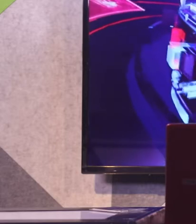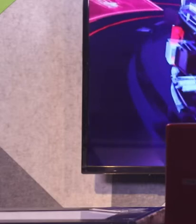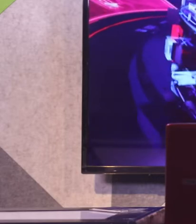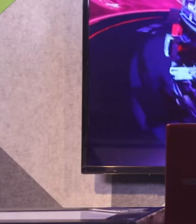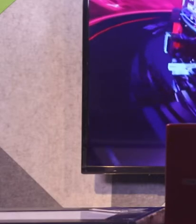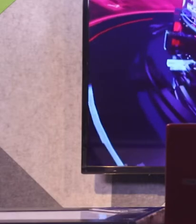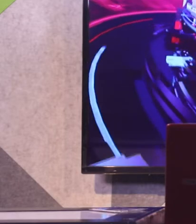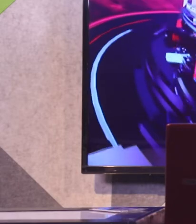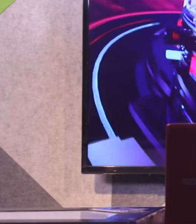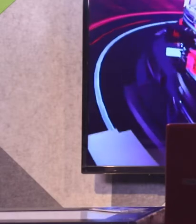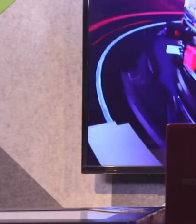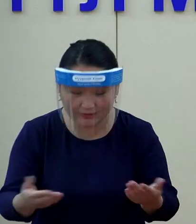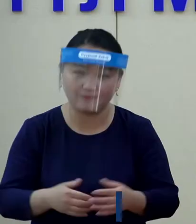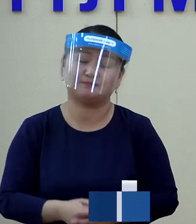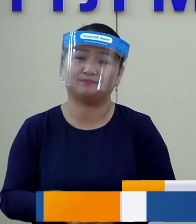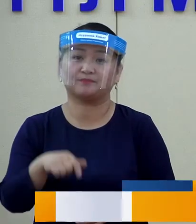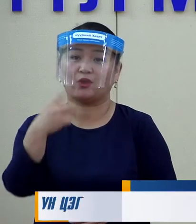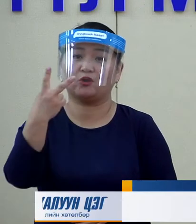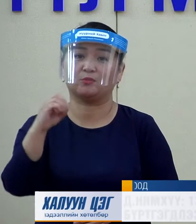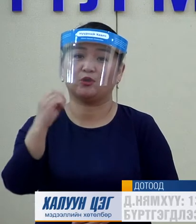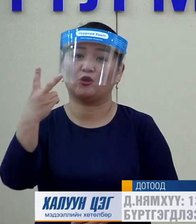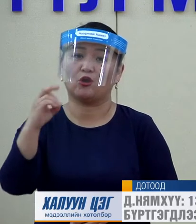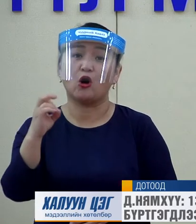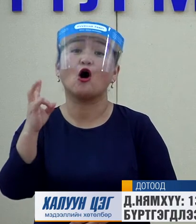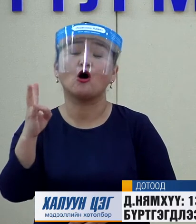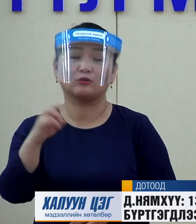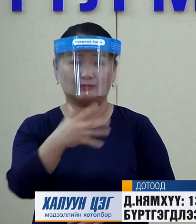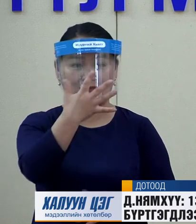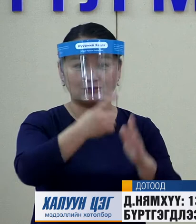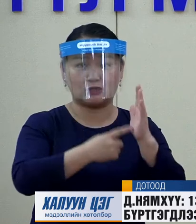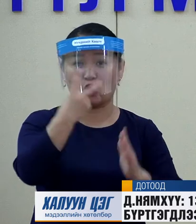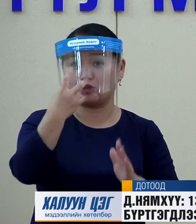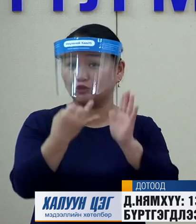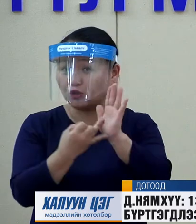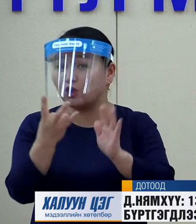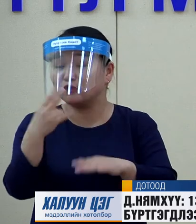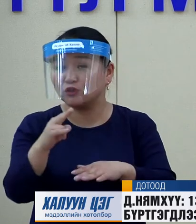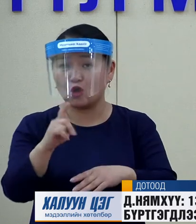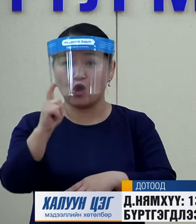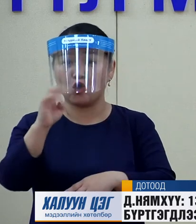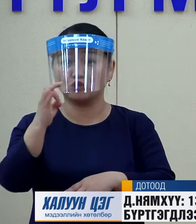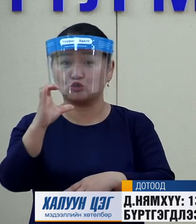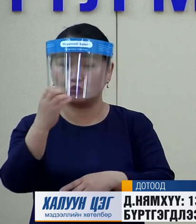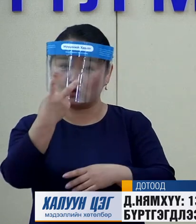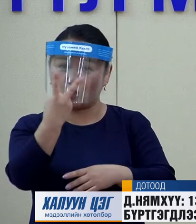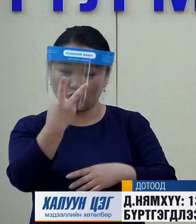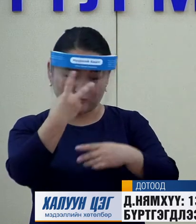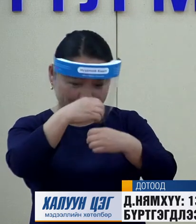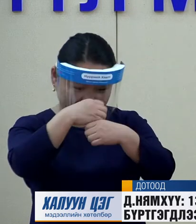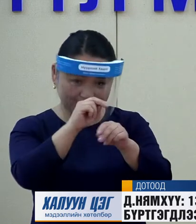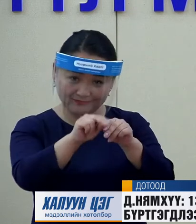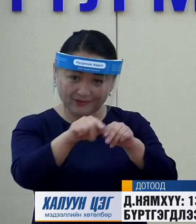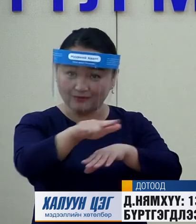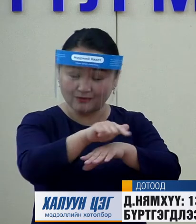161 тохиолдол бүртгэгдээд байна. 2020 оны 5 сарын 27-нд Хүсүүтийн хоёр лаборатори, Дархан Уул